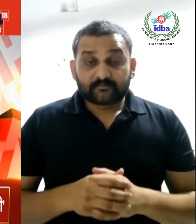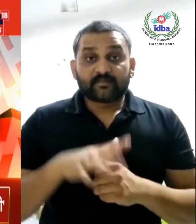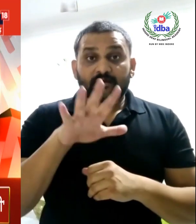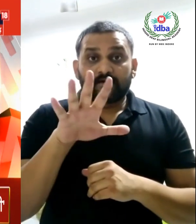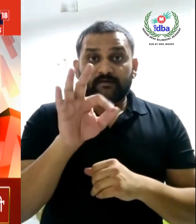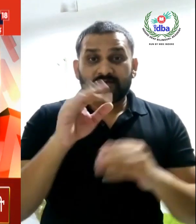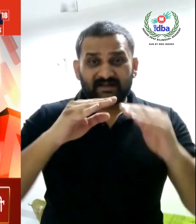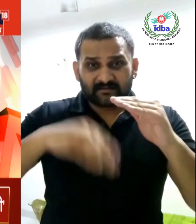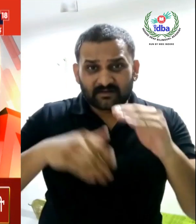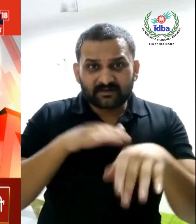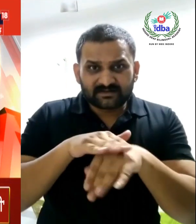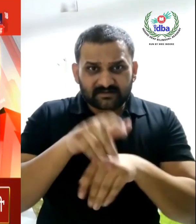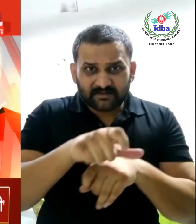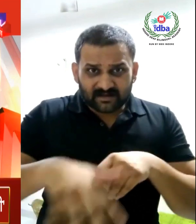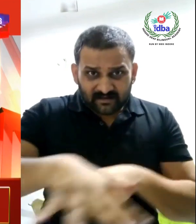50 से कम श्रमिकों को